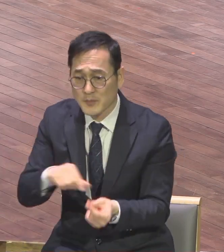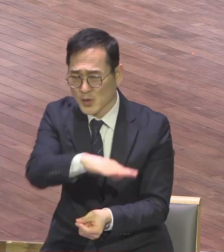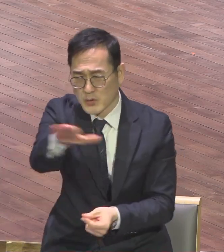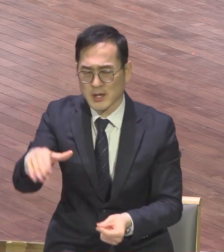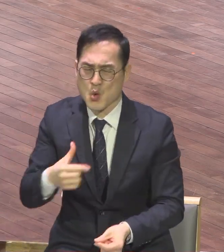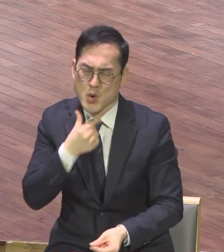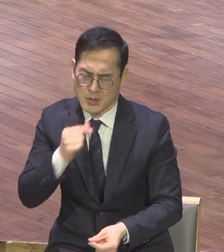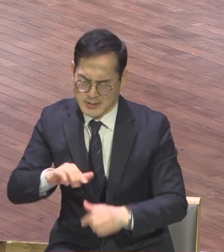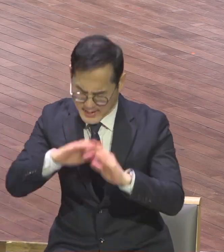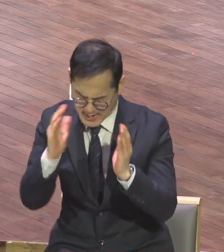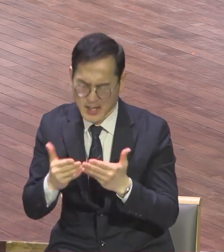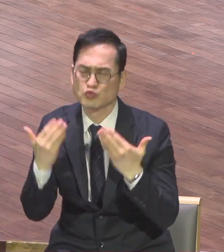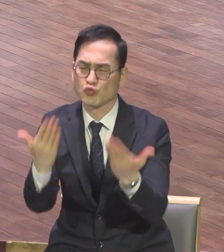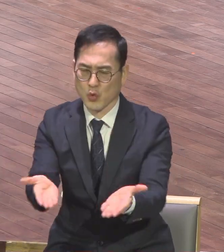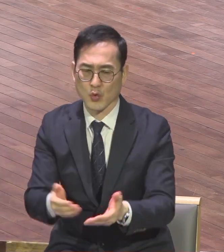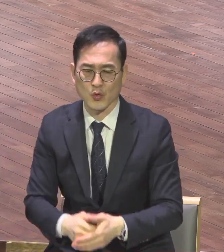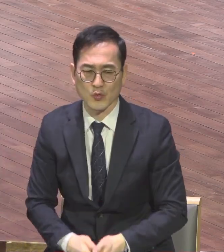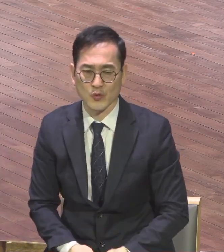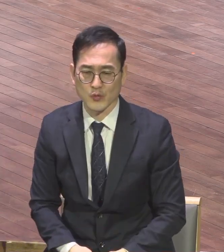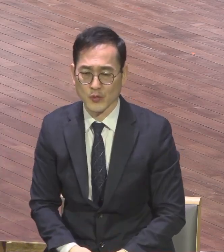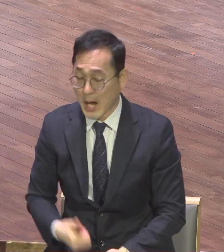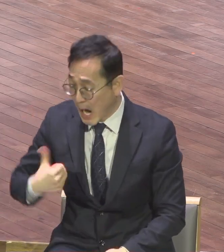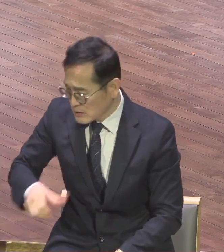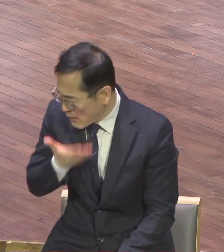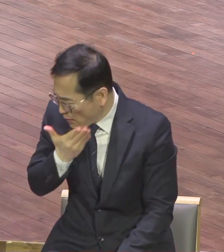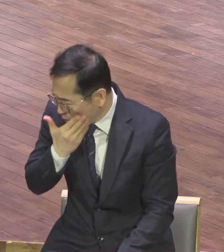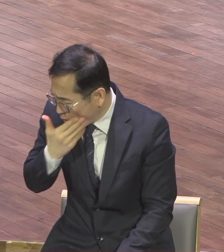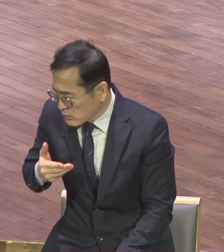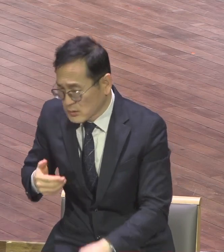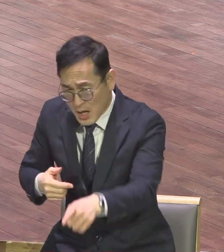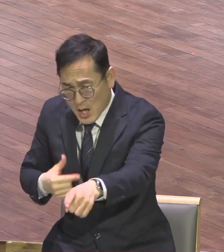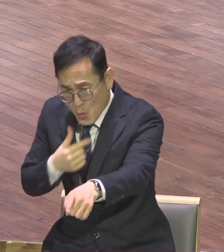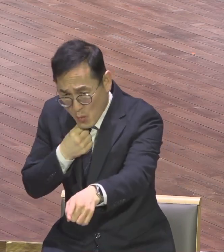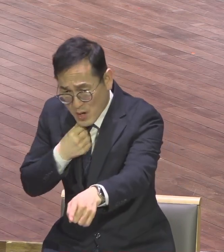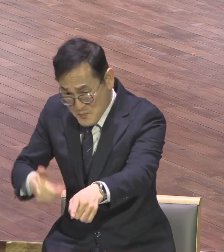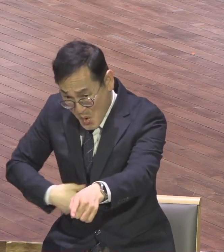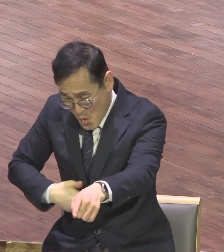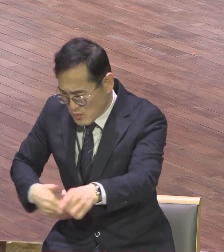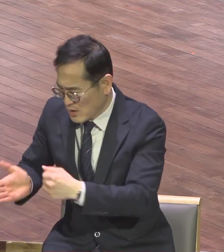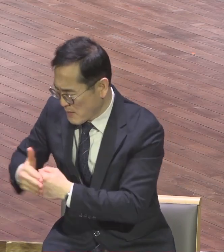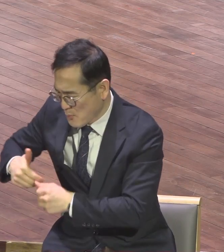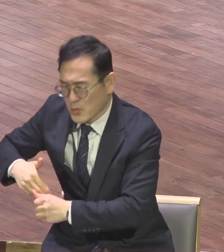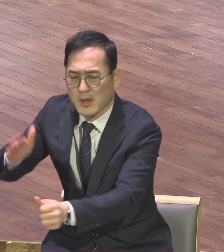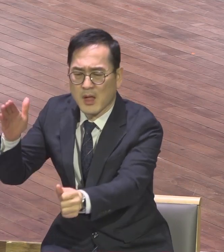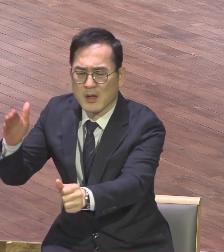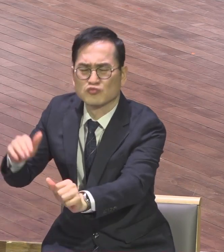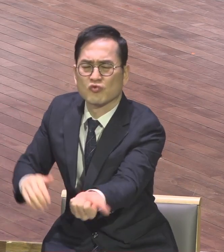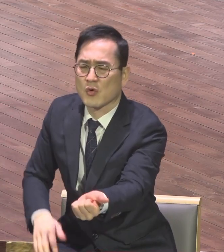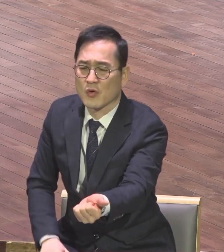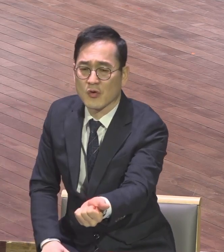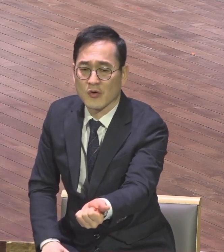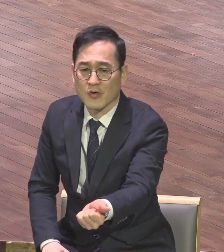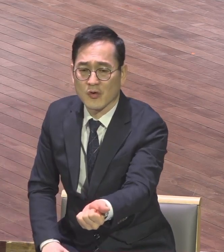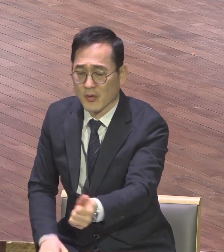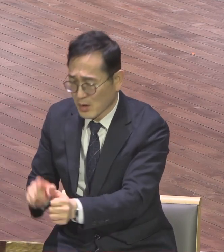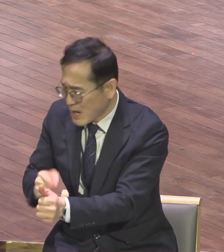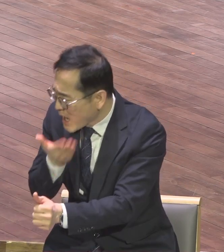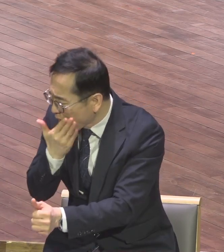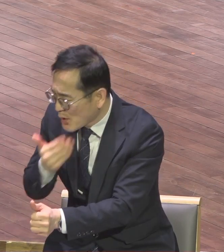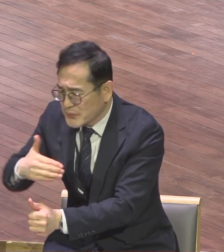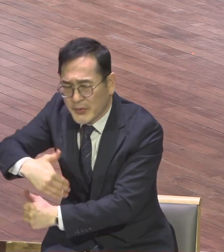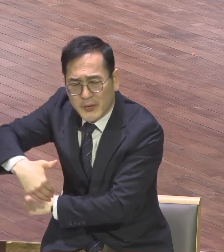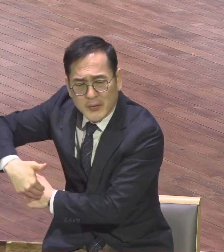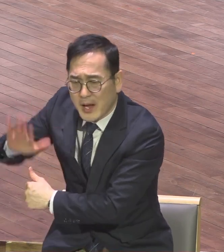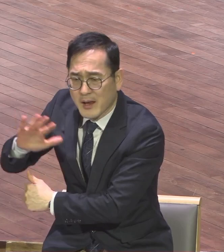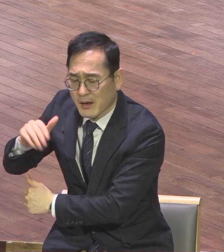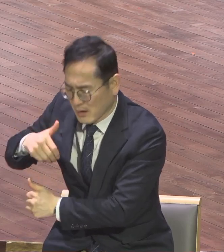아니하겠느냐. 오늘 본문에서 너무나 명확하게 너무나 정확하게 자기 아들을 아끼지 아니하시고